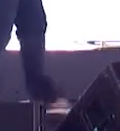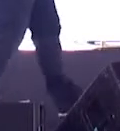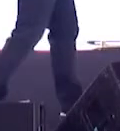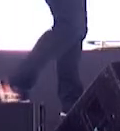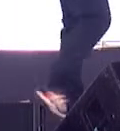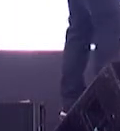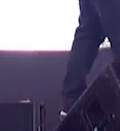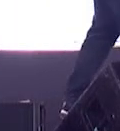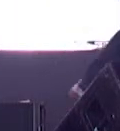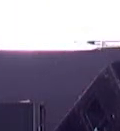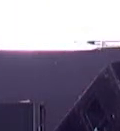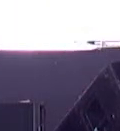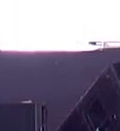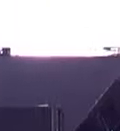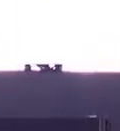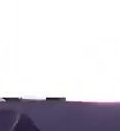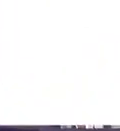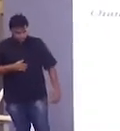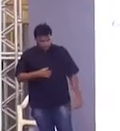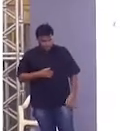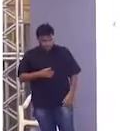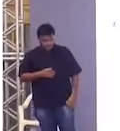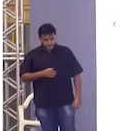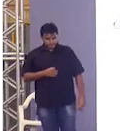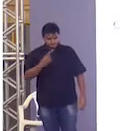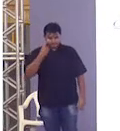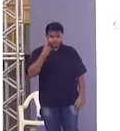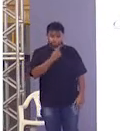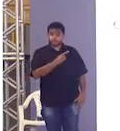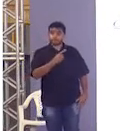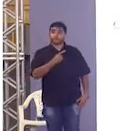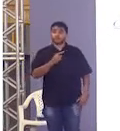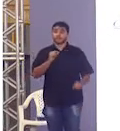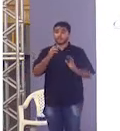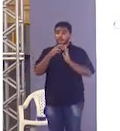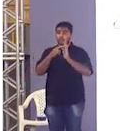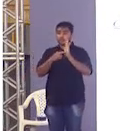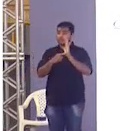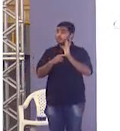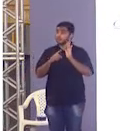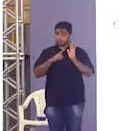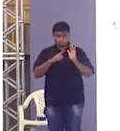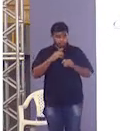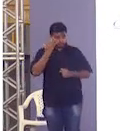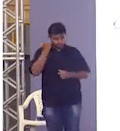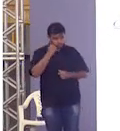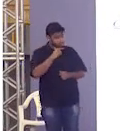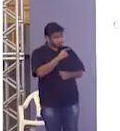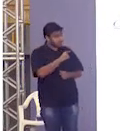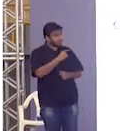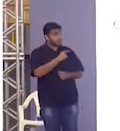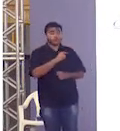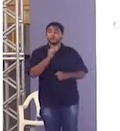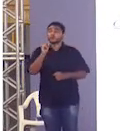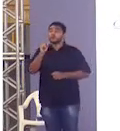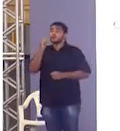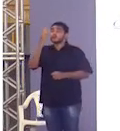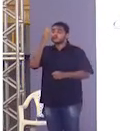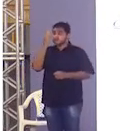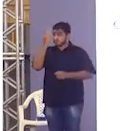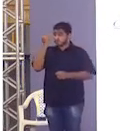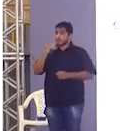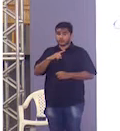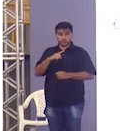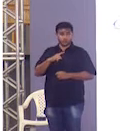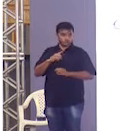dar. Olha só, essa aqui é a regrinha que a gente usa para transformar